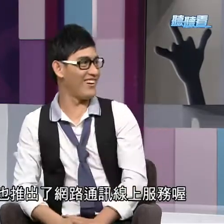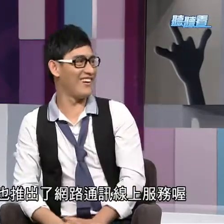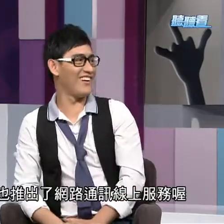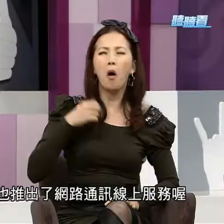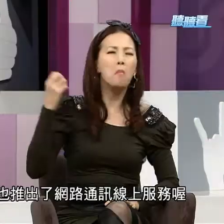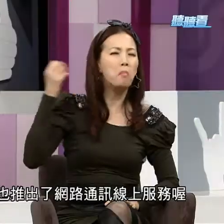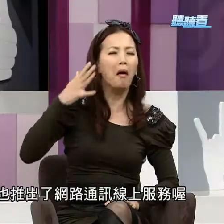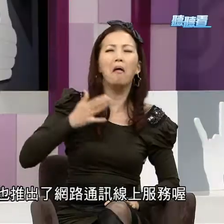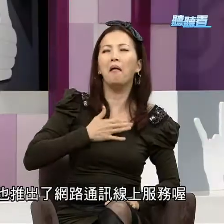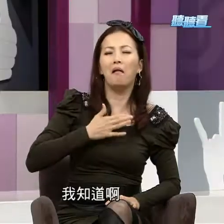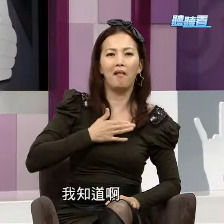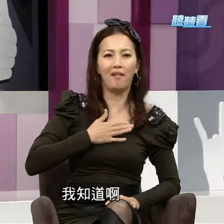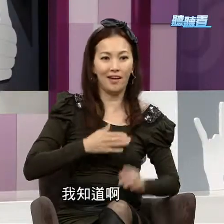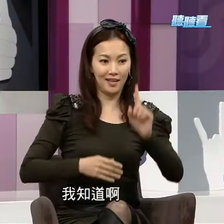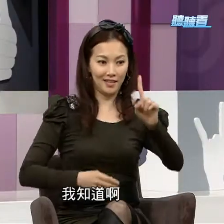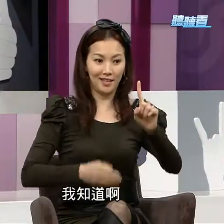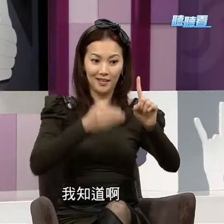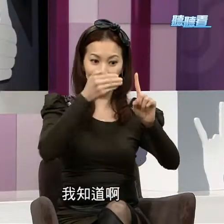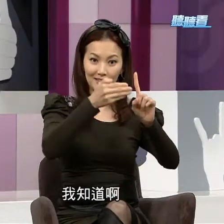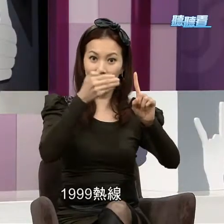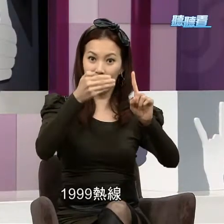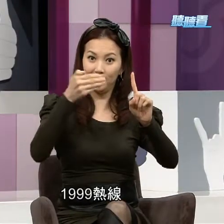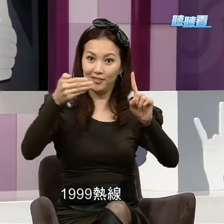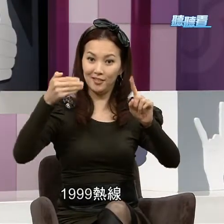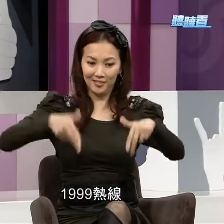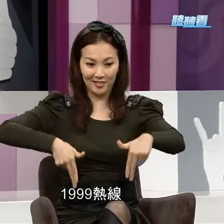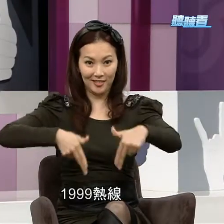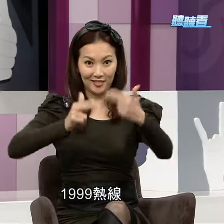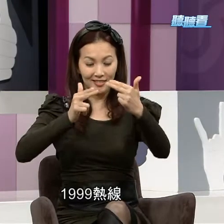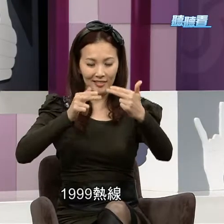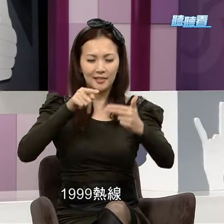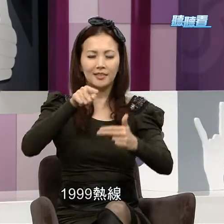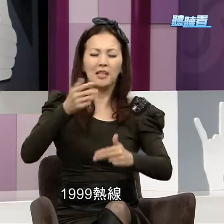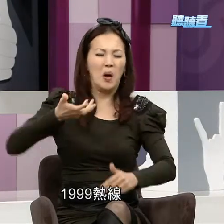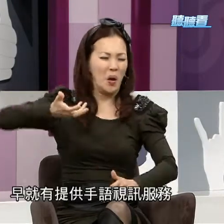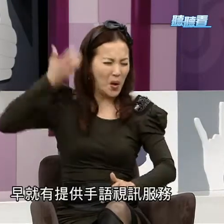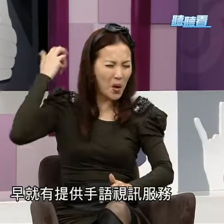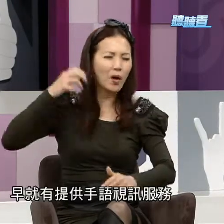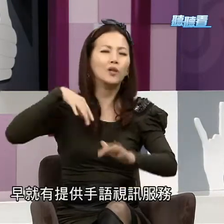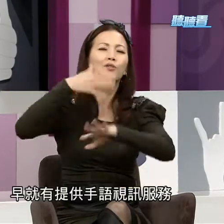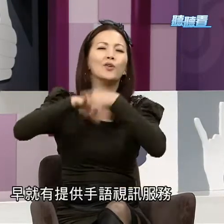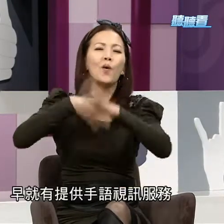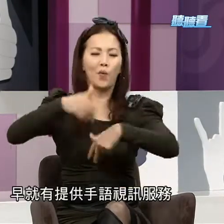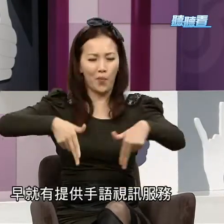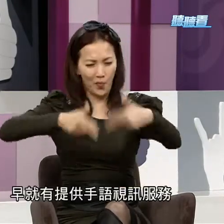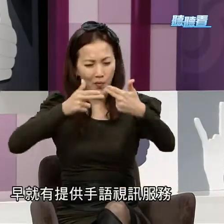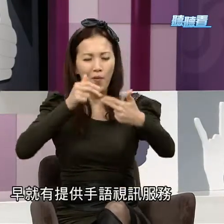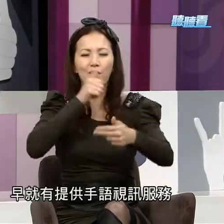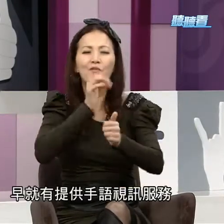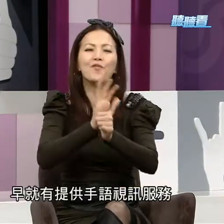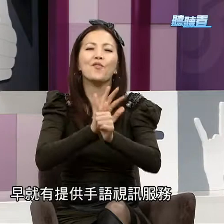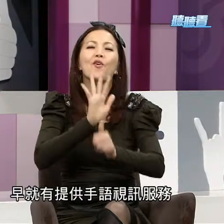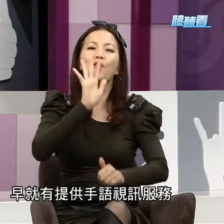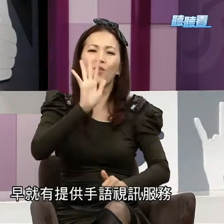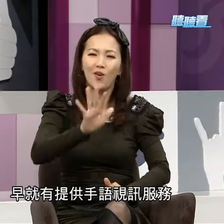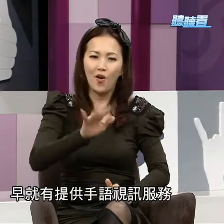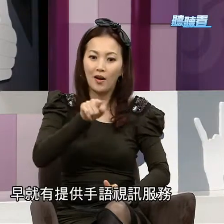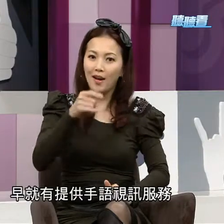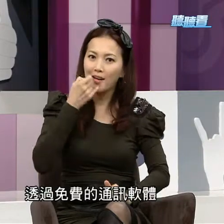哦。 我知道啊，1999热线早就有提供手语视讯服务，透过